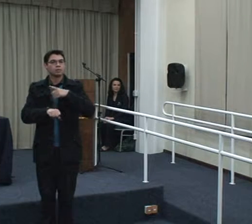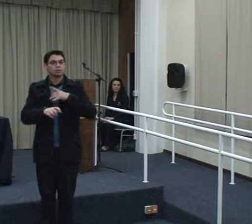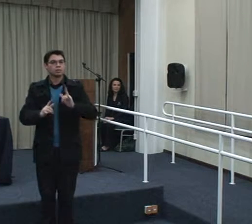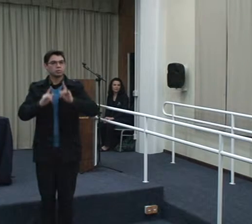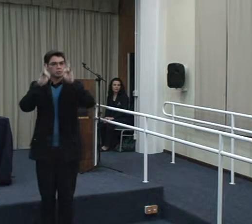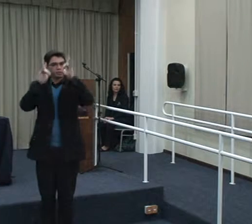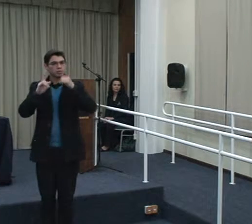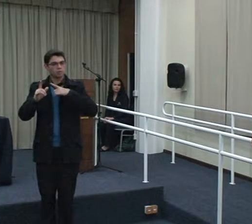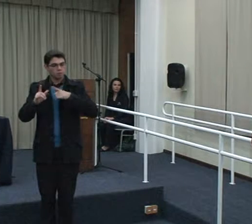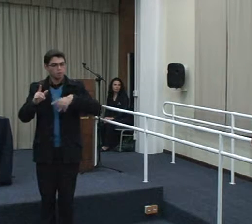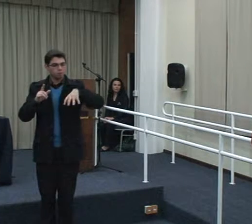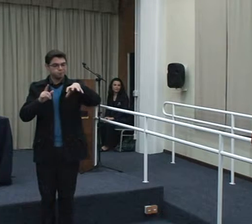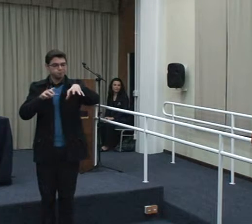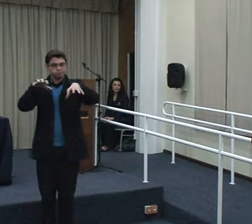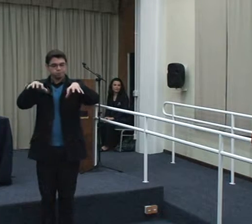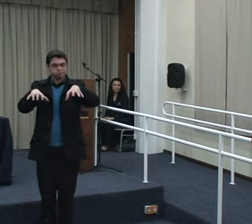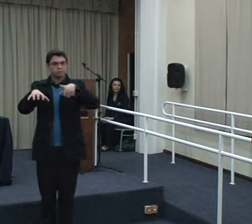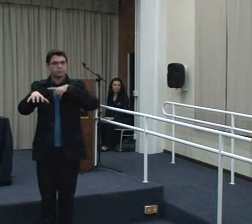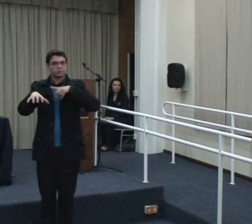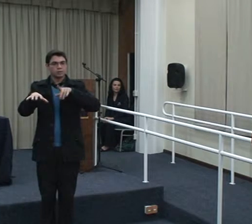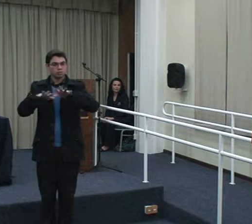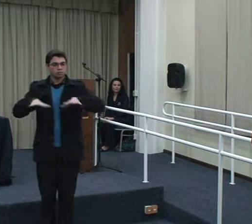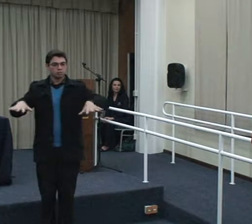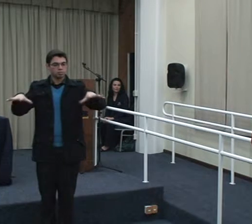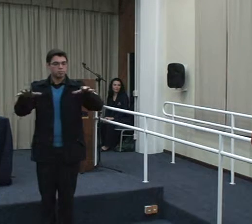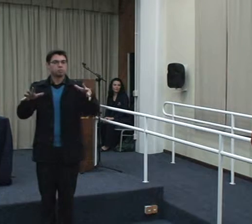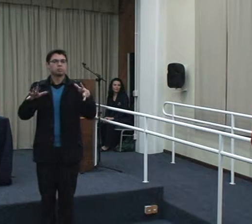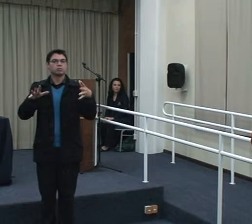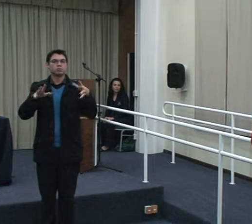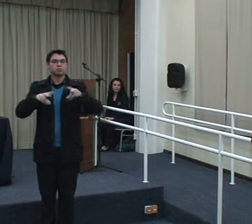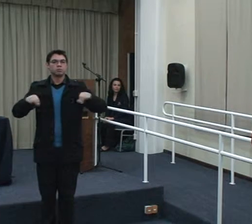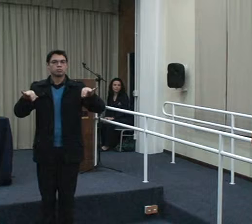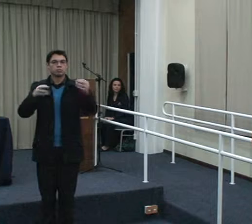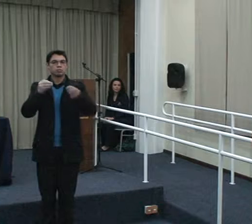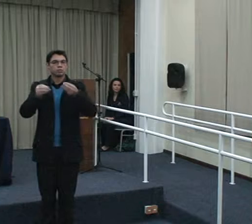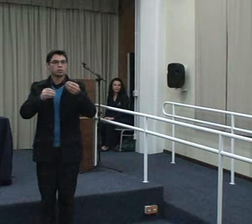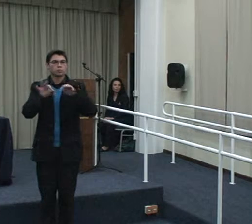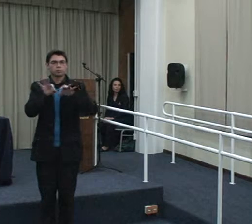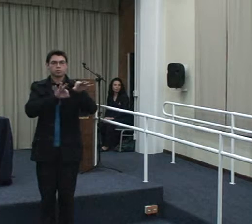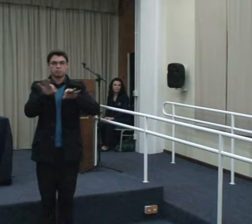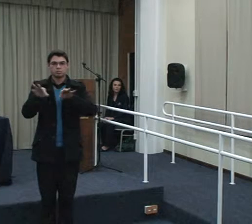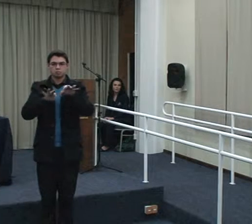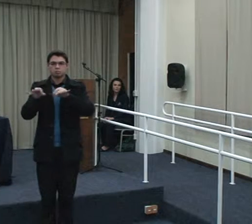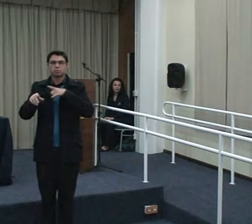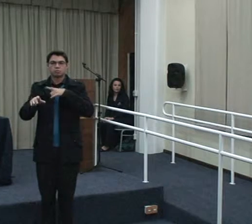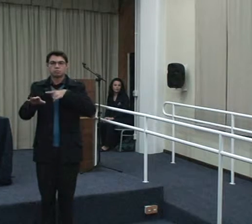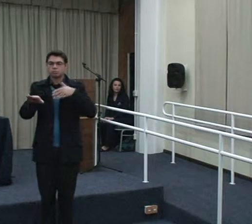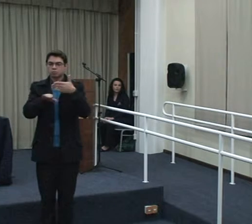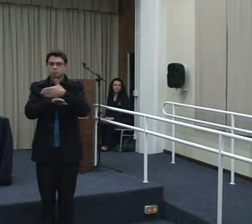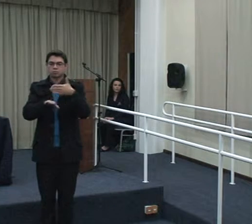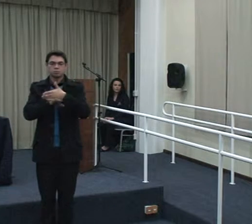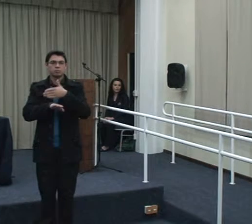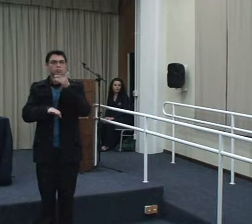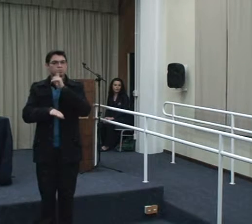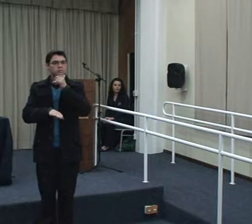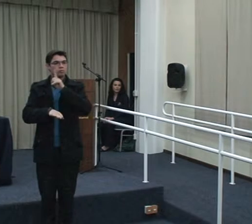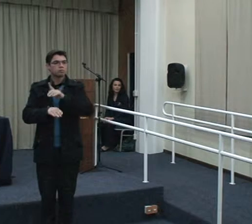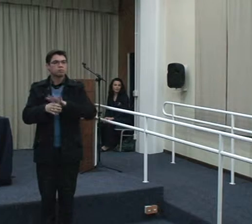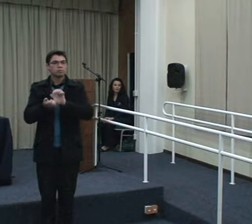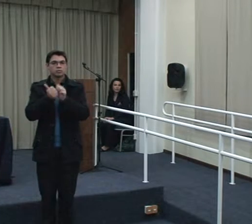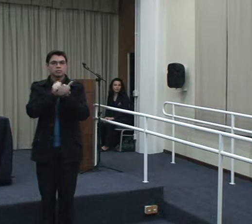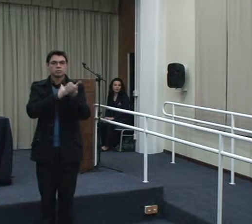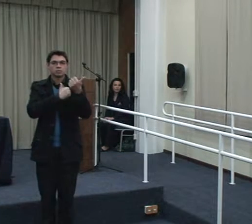são dois blocos em um terreno e uma coluna, uma prumada inteira vai ser